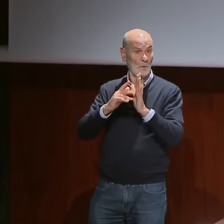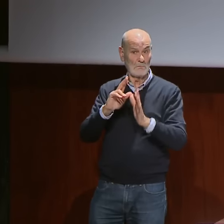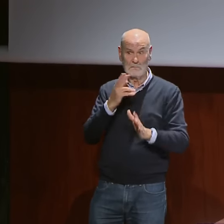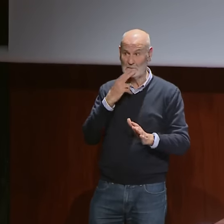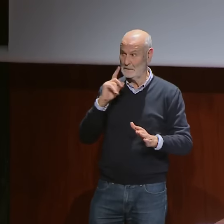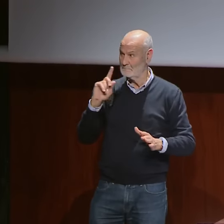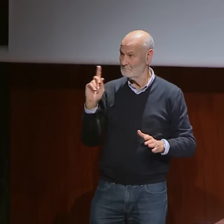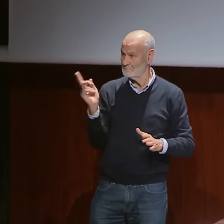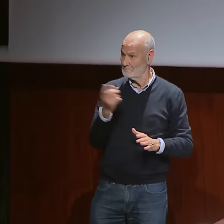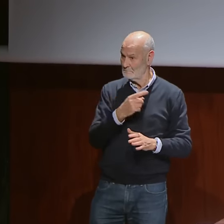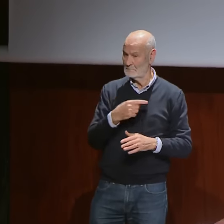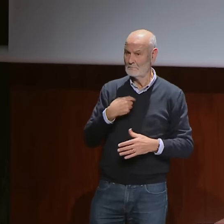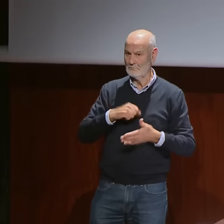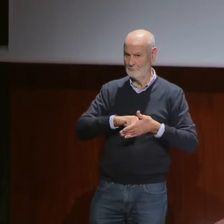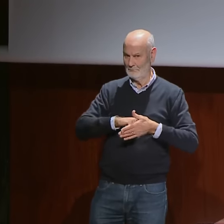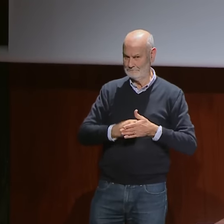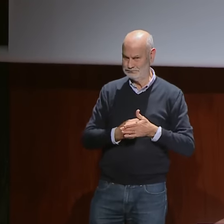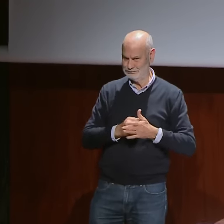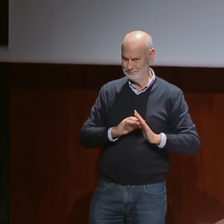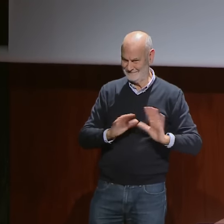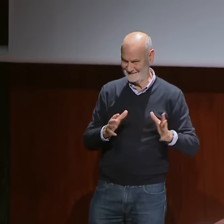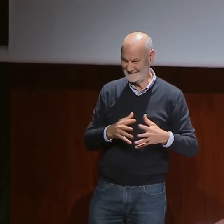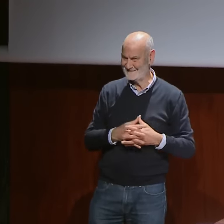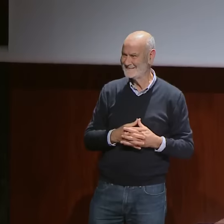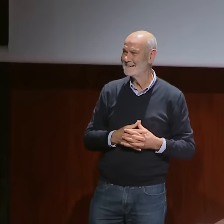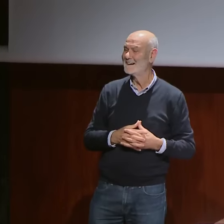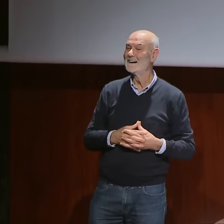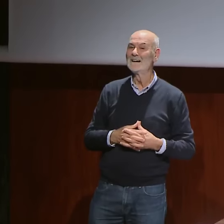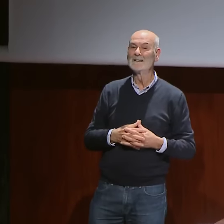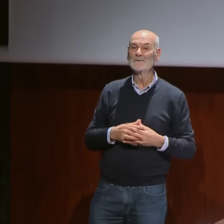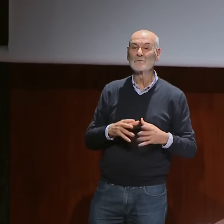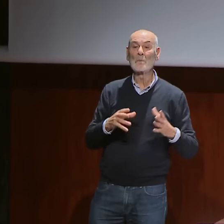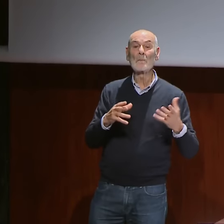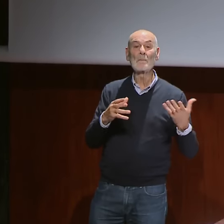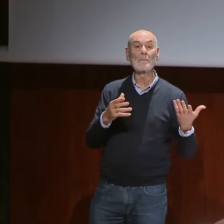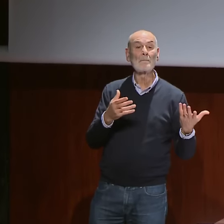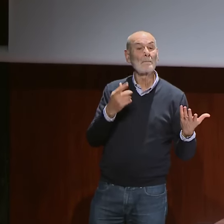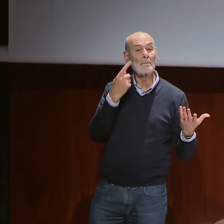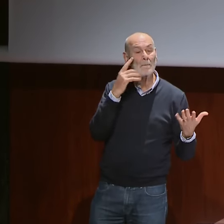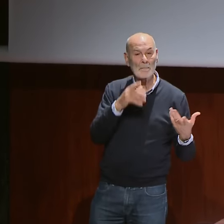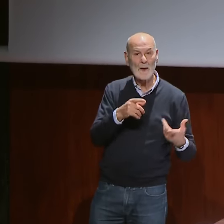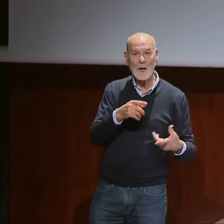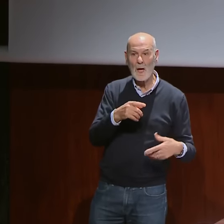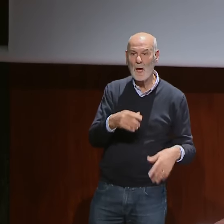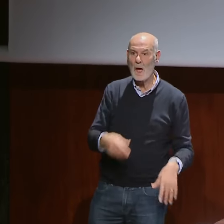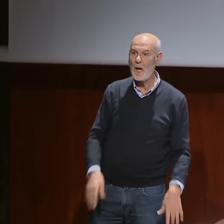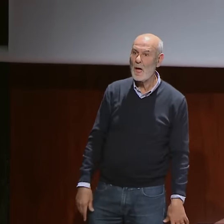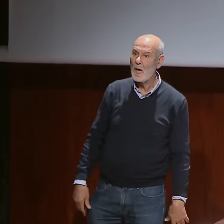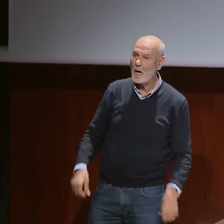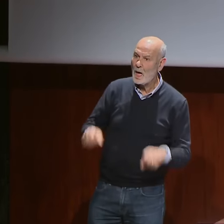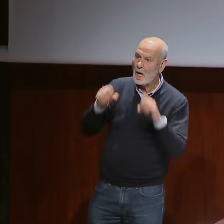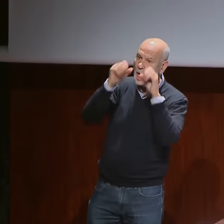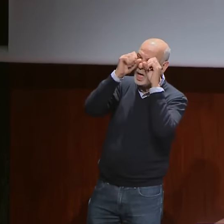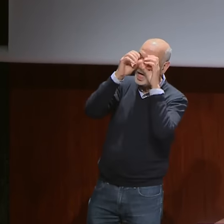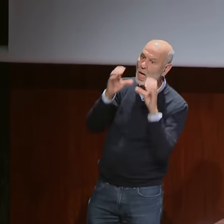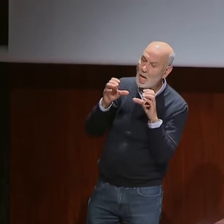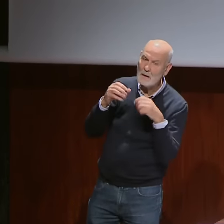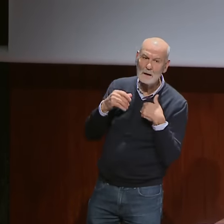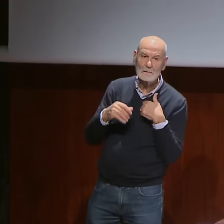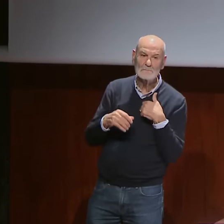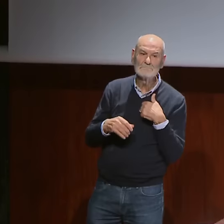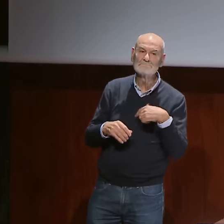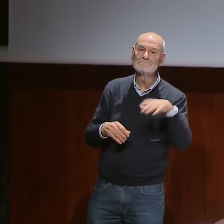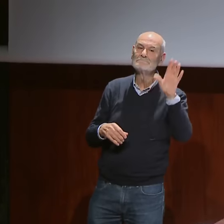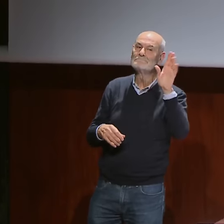leur retour, et tous m'ont dit bon, il y avait des choses un peu sévères, et tous